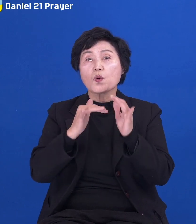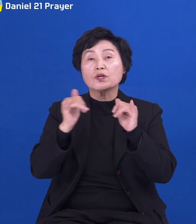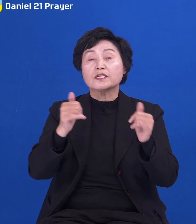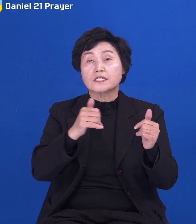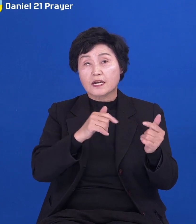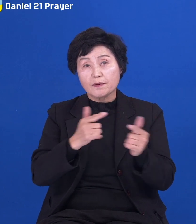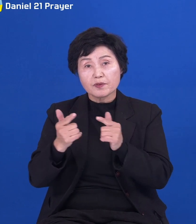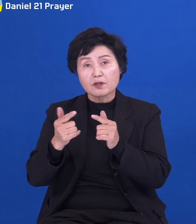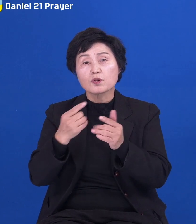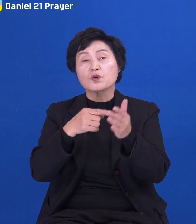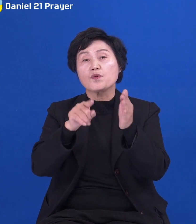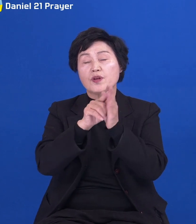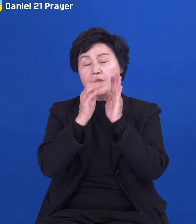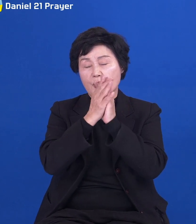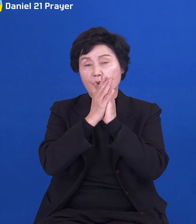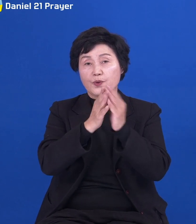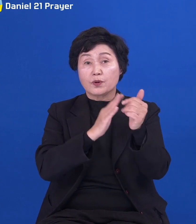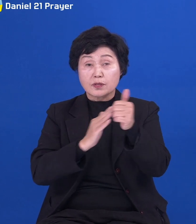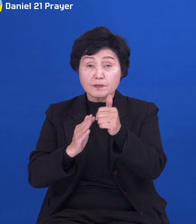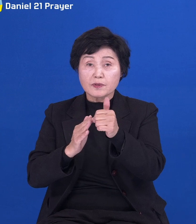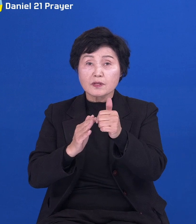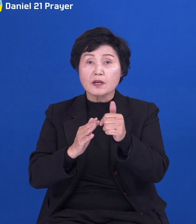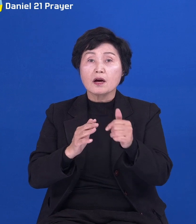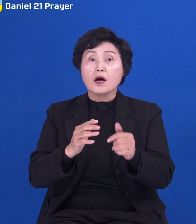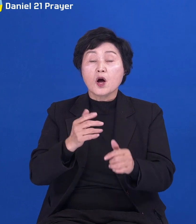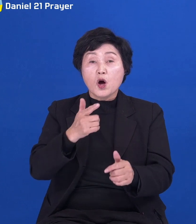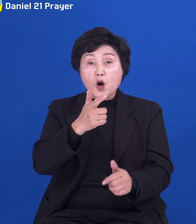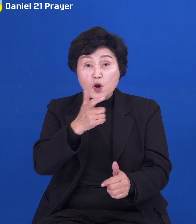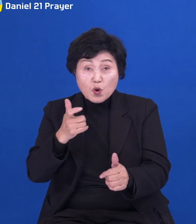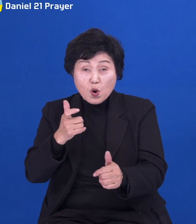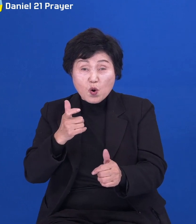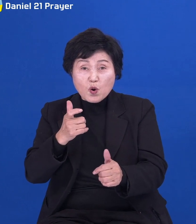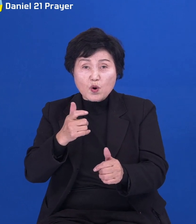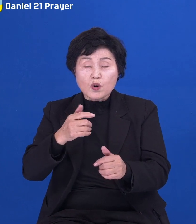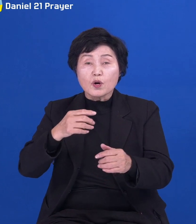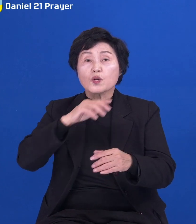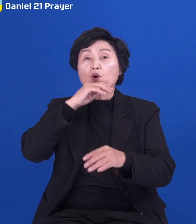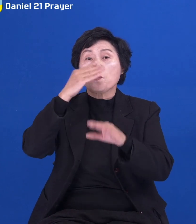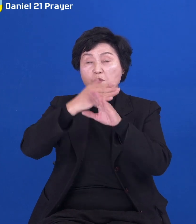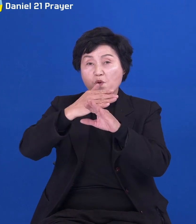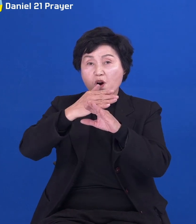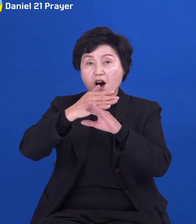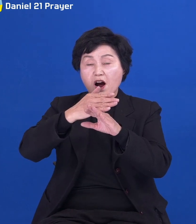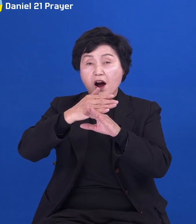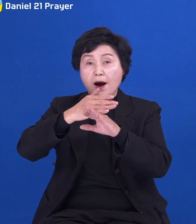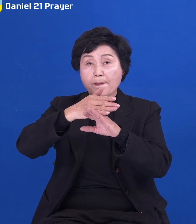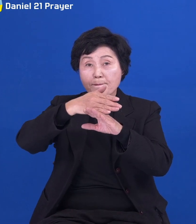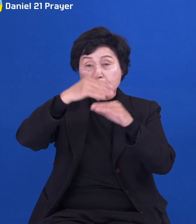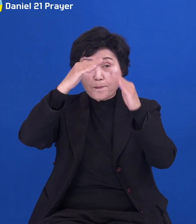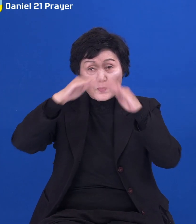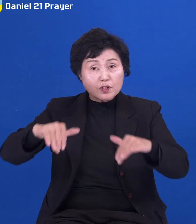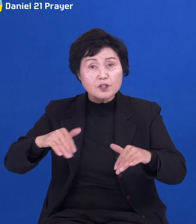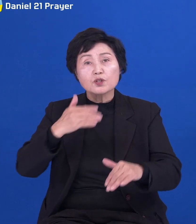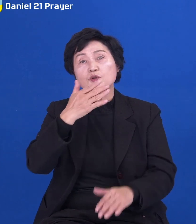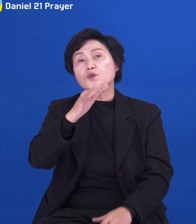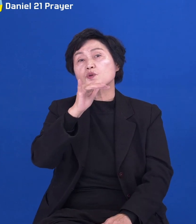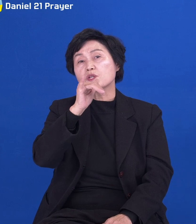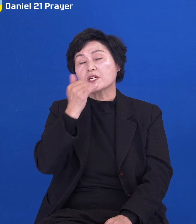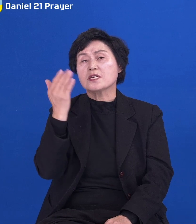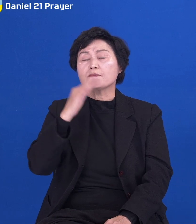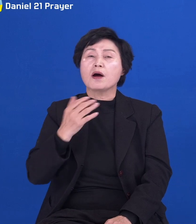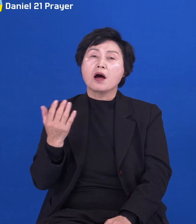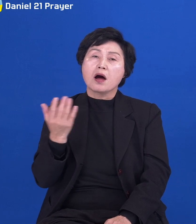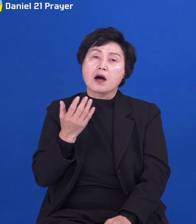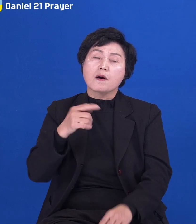저 분계선의 담을 허물 수는 있겠지만 저들이 받았던 상처와 아픔은 결코 치유할 수가 없어요. 오로지